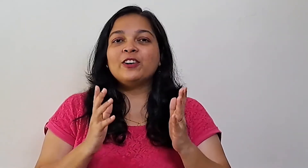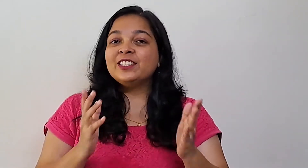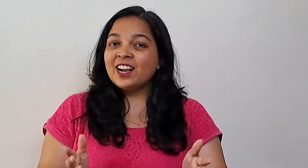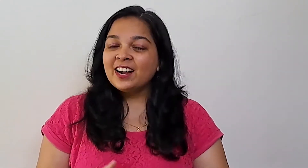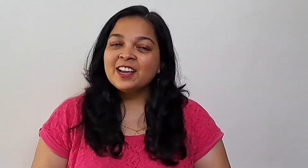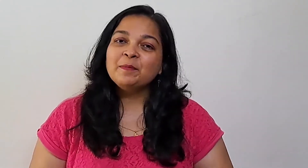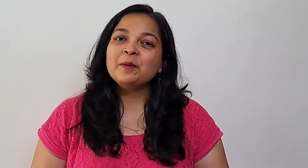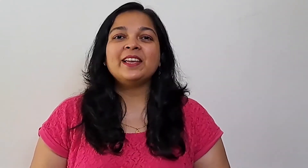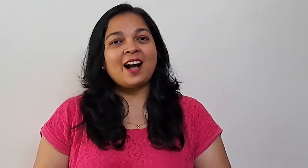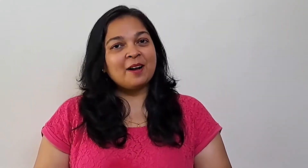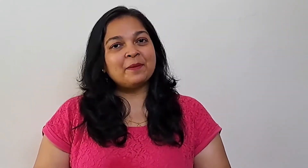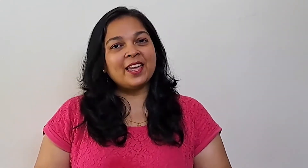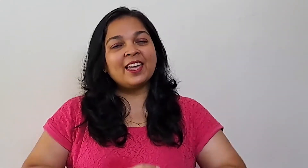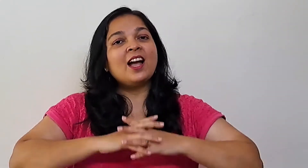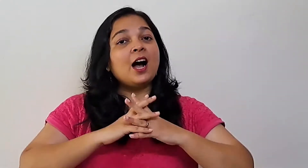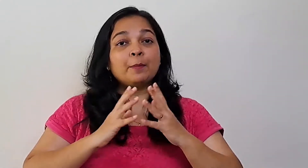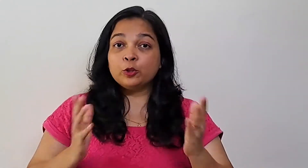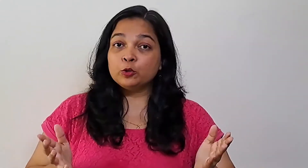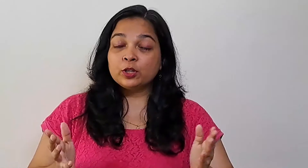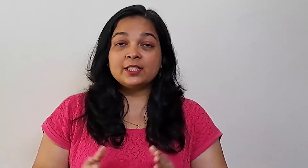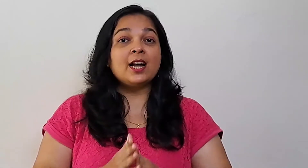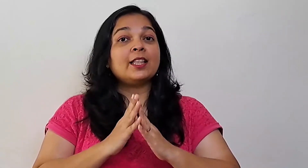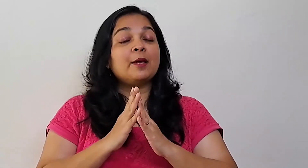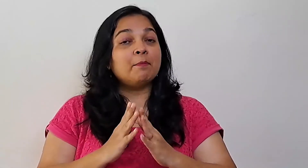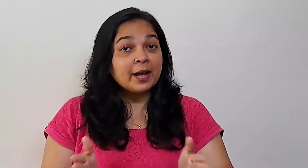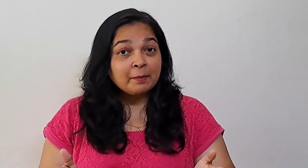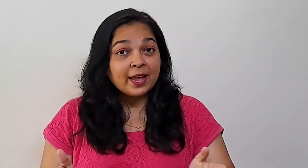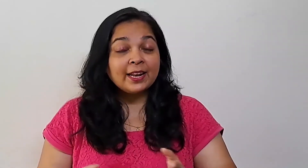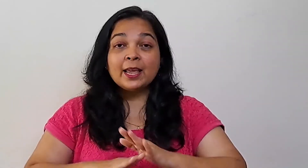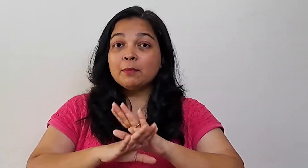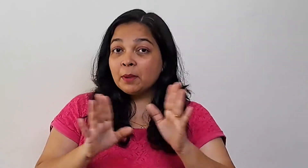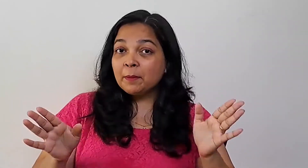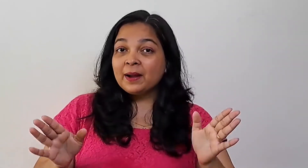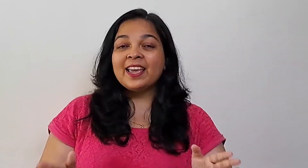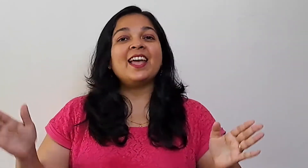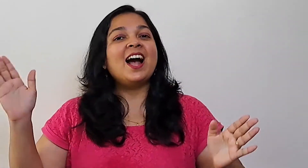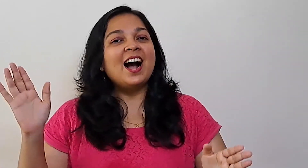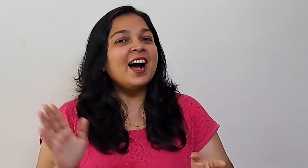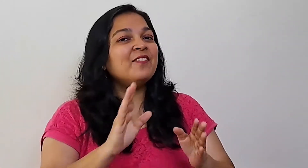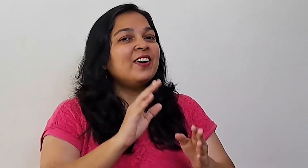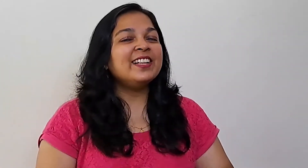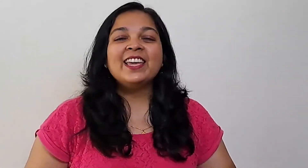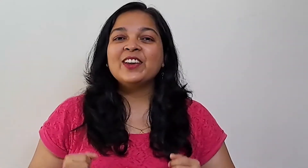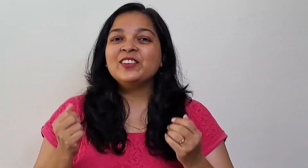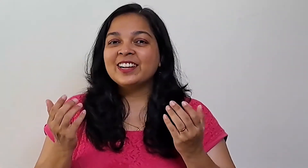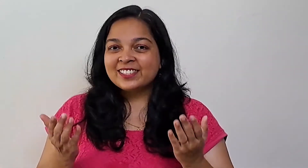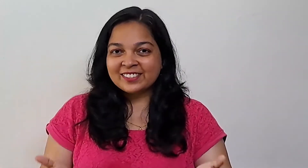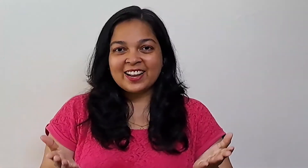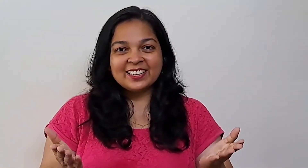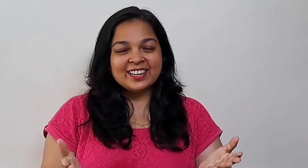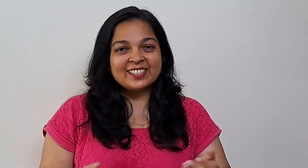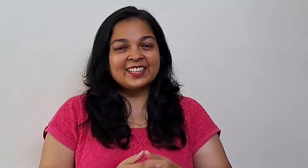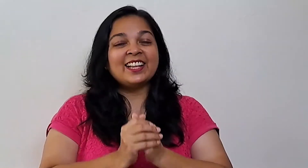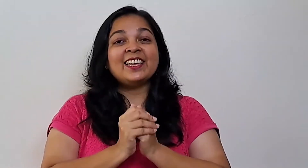ਤੇ ਜਿੱਥੇ ਕਿਤੇ ਵੀ ਤੁਸੀਂ ਆ, ਤੁਹਾਡੇ ਦੋਸਤਾਂ ਦੇ ਨਾਲ, ਭੈਣ ਭਰਾਵਾਂ ਦੇ ਨਾਲ, ਮੰਮੀ ਪਾਪਾ ਦੇ ਨਾਲ ਹਾਈ ਫਾਇਦਾ ਦੇ